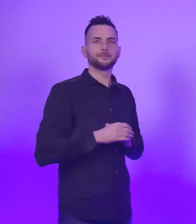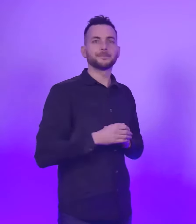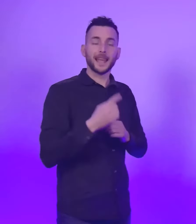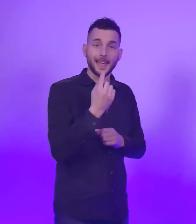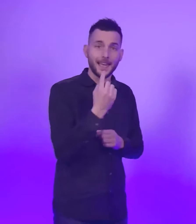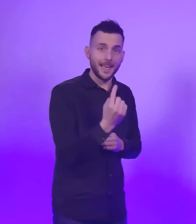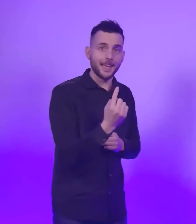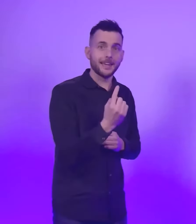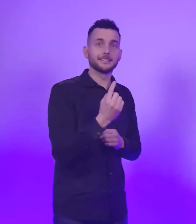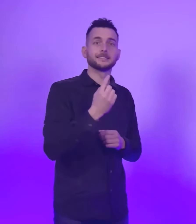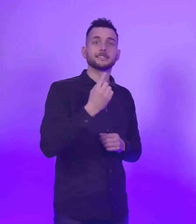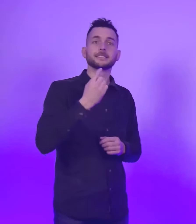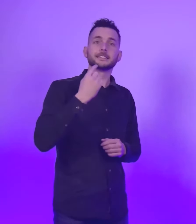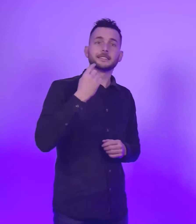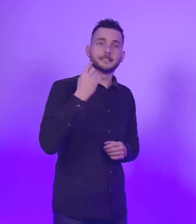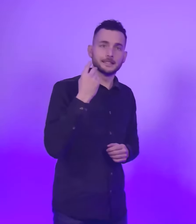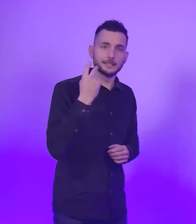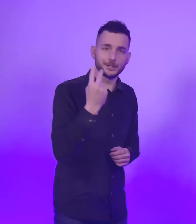1.